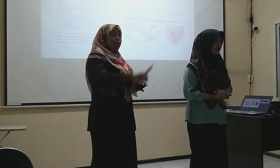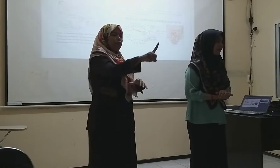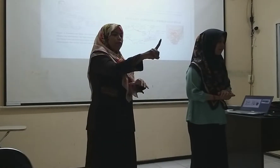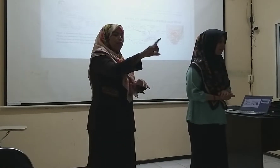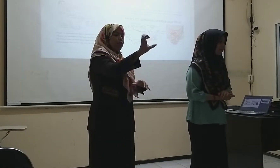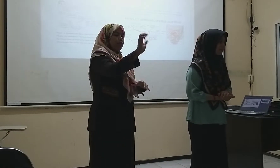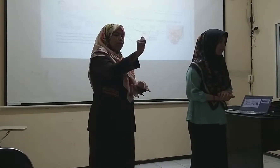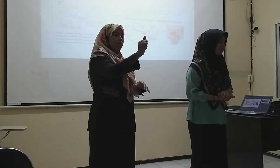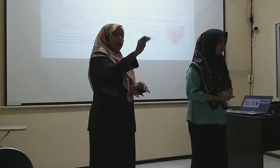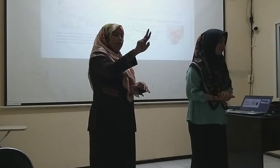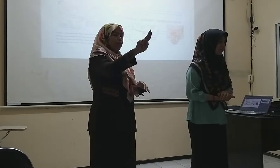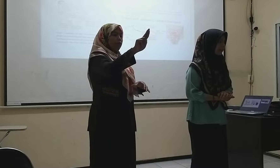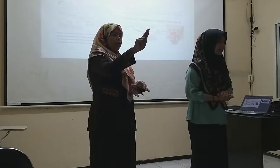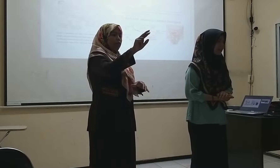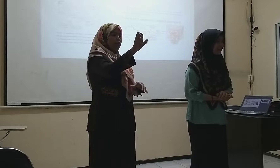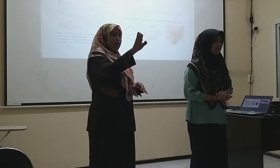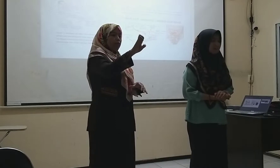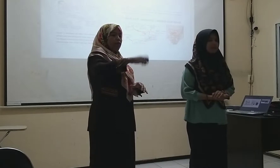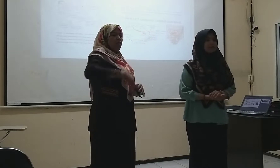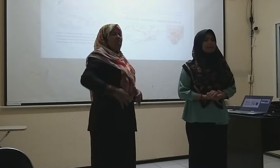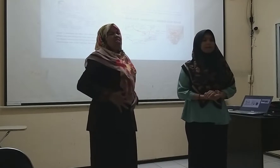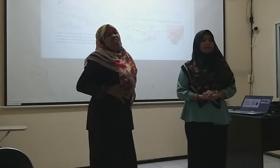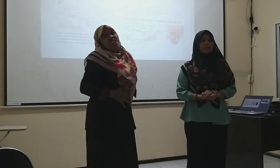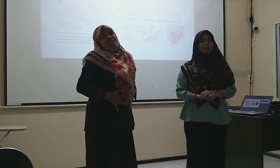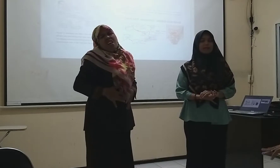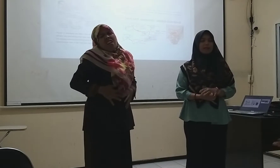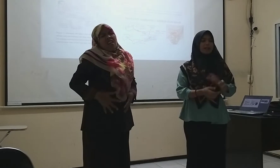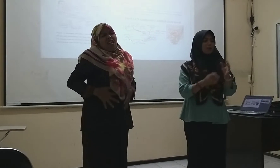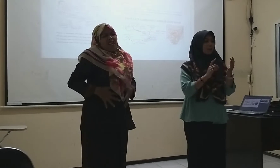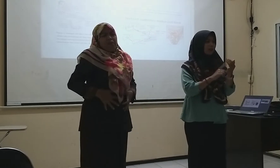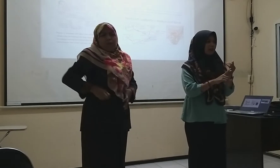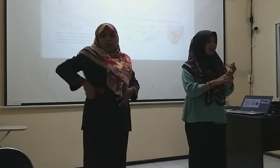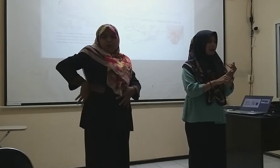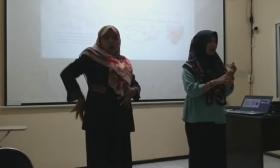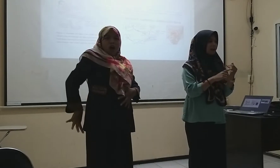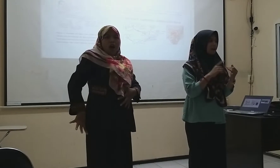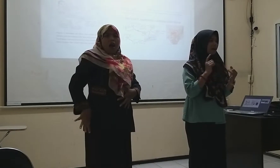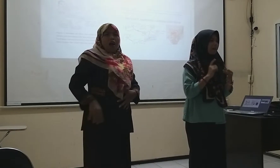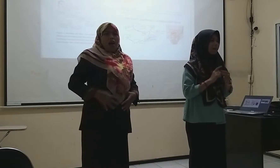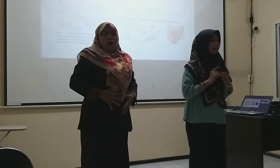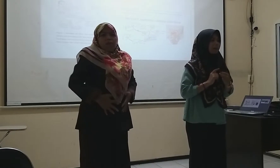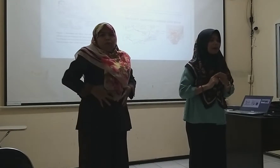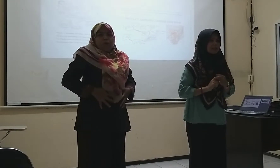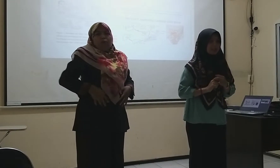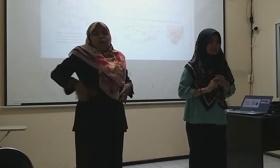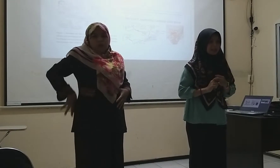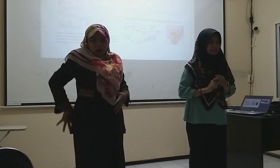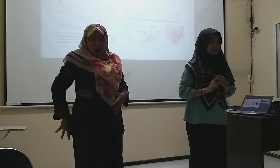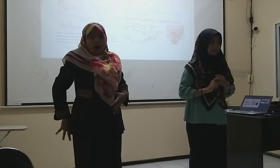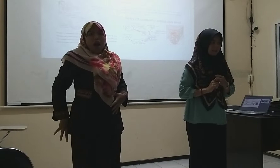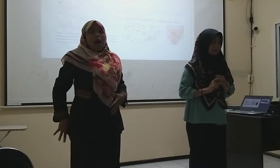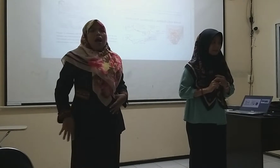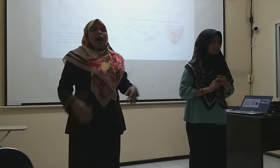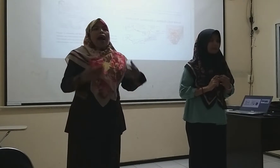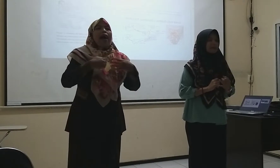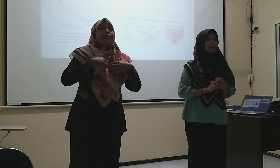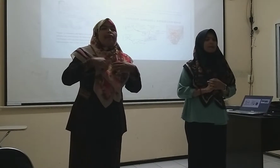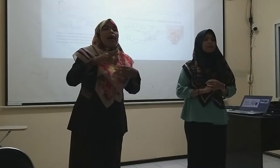Sudah paham? Iya. Selain kolera, ada amebiasis.